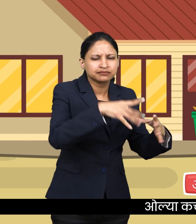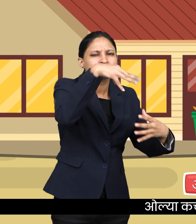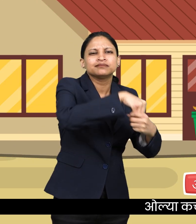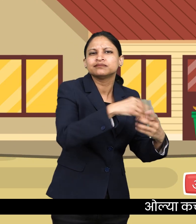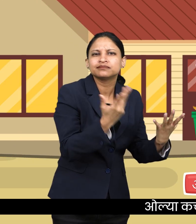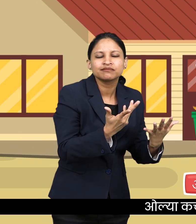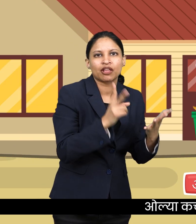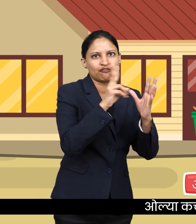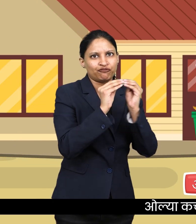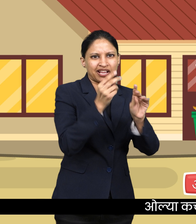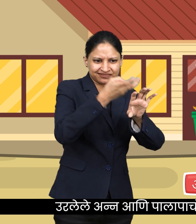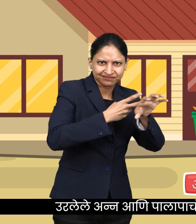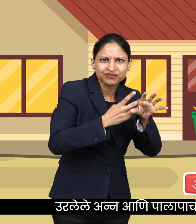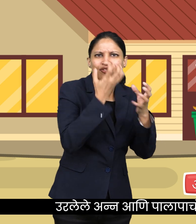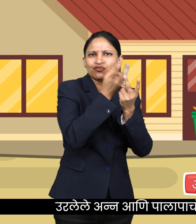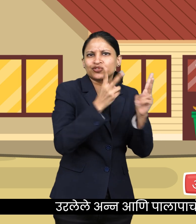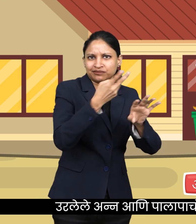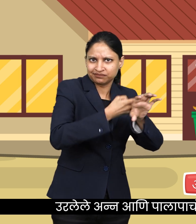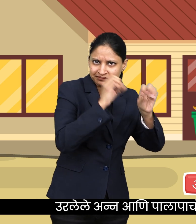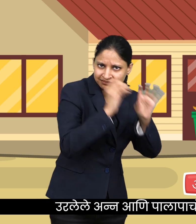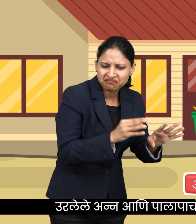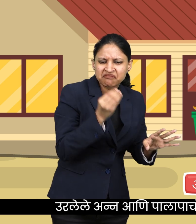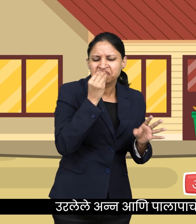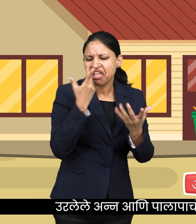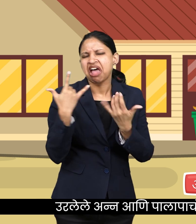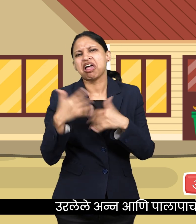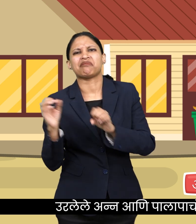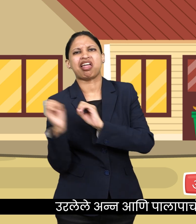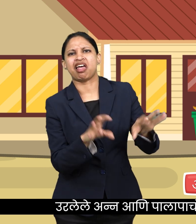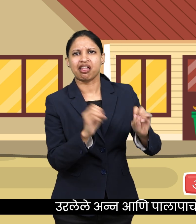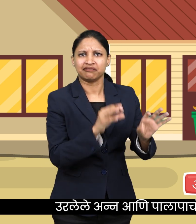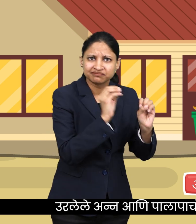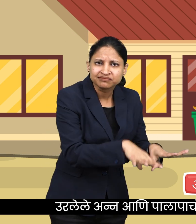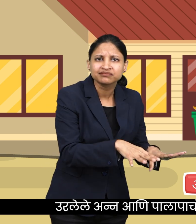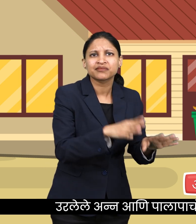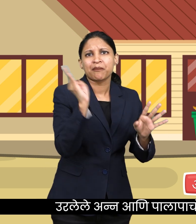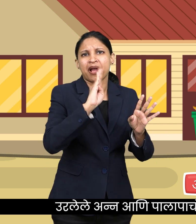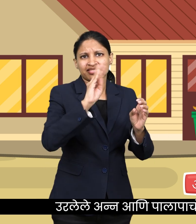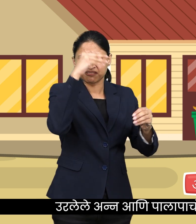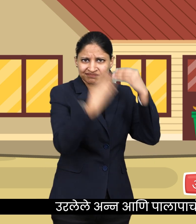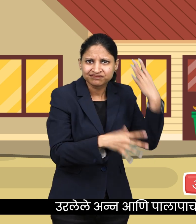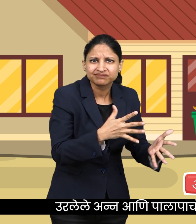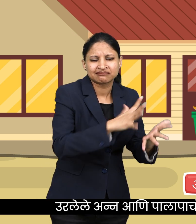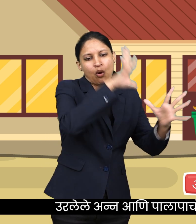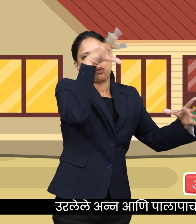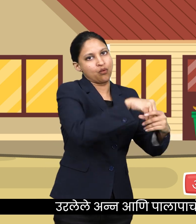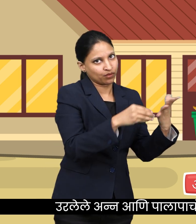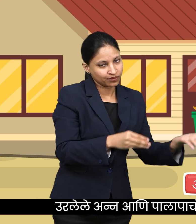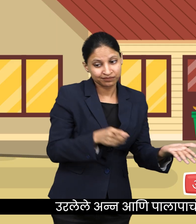कचऱ्यामध्ये भाजीपाला, उरलेले अन्न आणि पालापाचोळा यांसारख्या गोष्टींचा समावेश